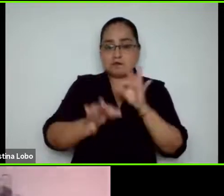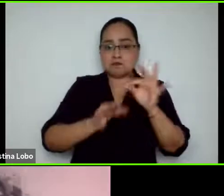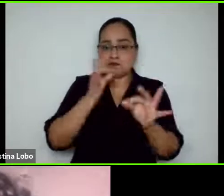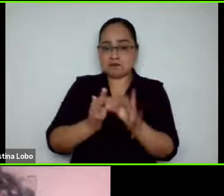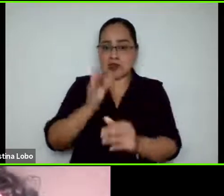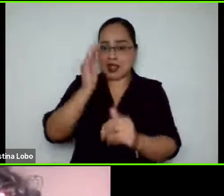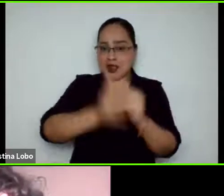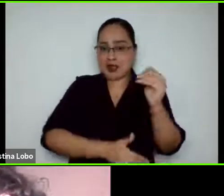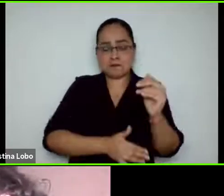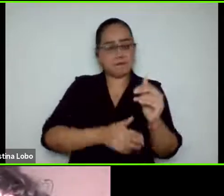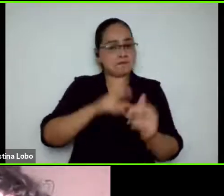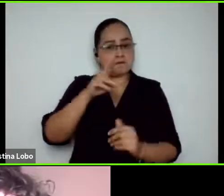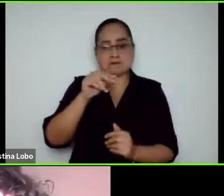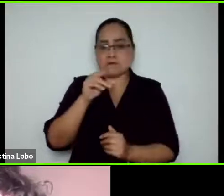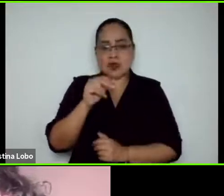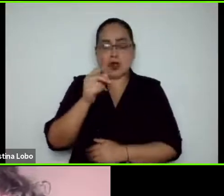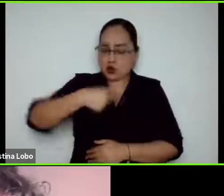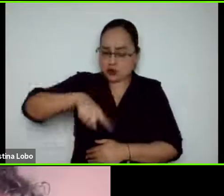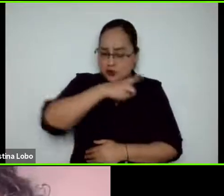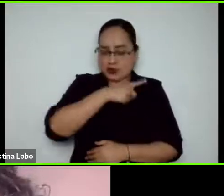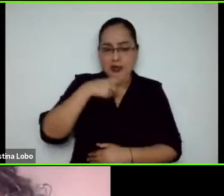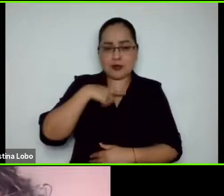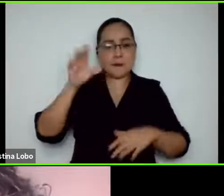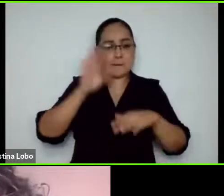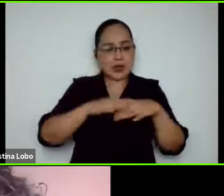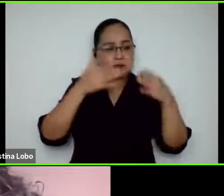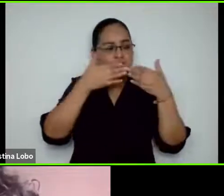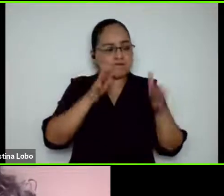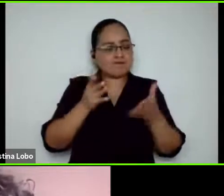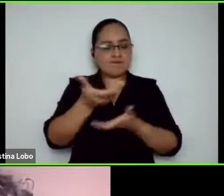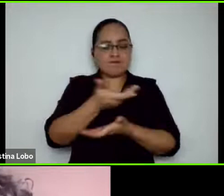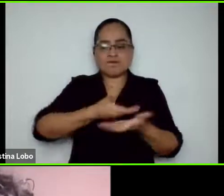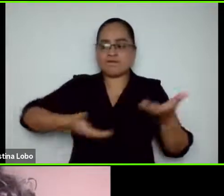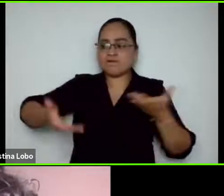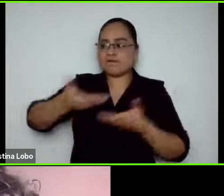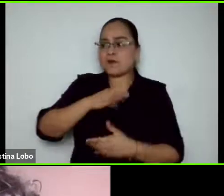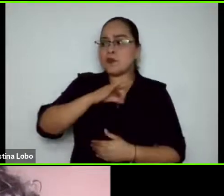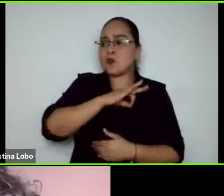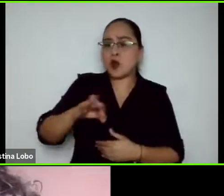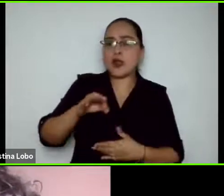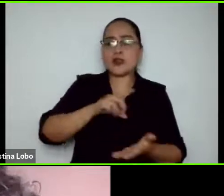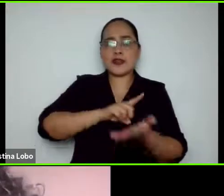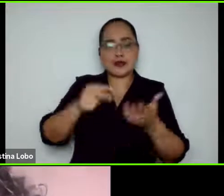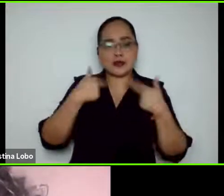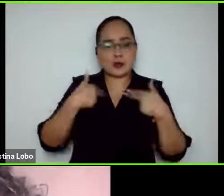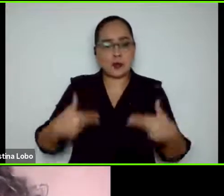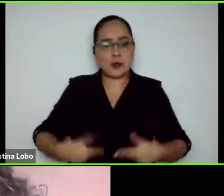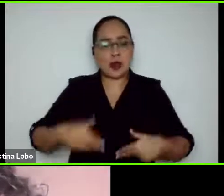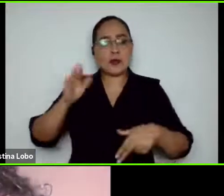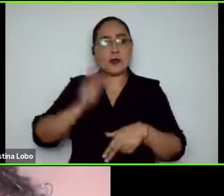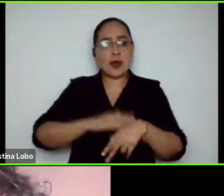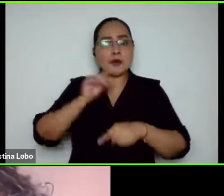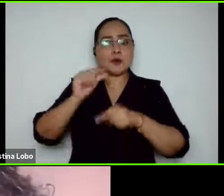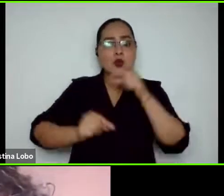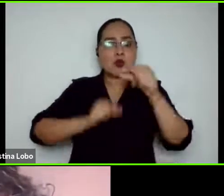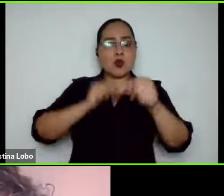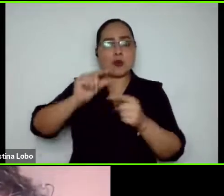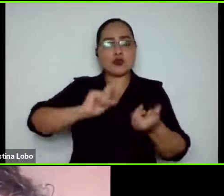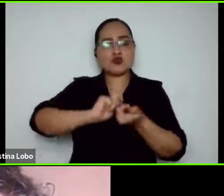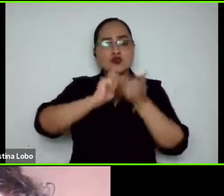sistema democrático tenemos que estar abiertos y estar abiertos a que los derechos humanos evolucionan, su